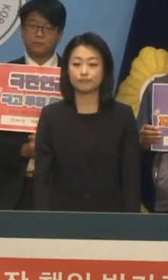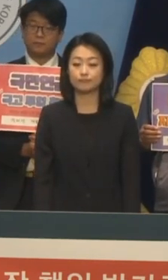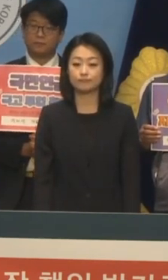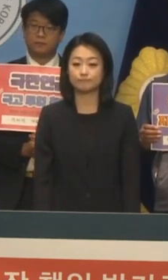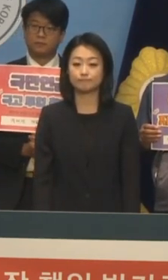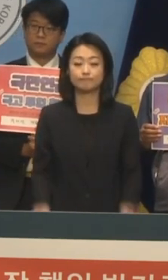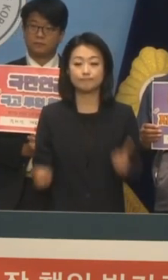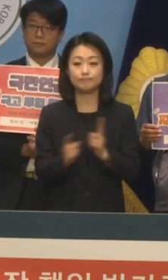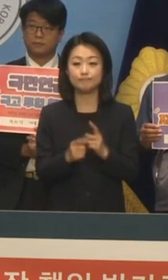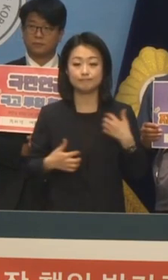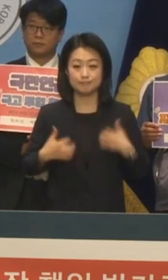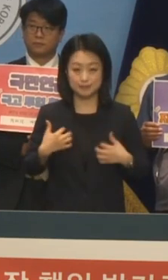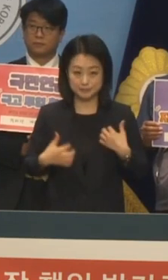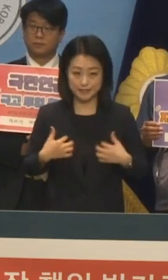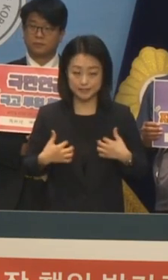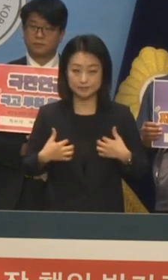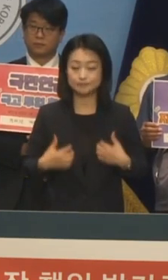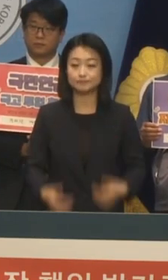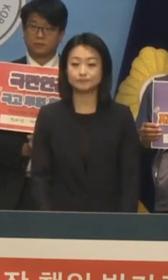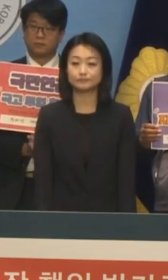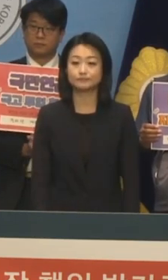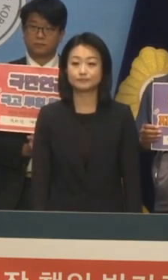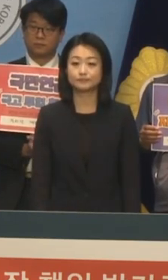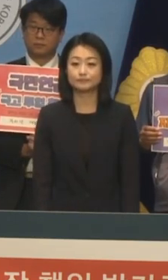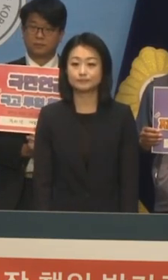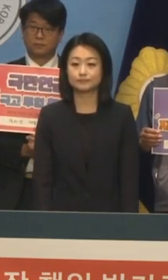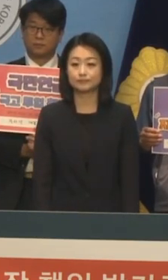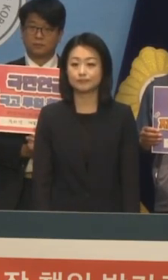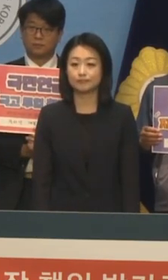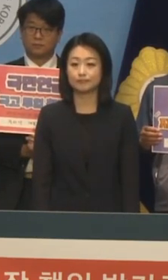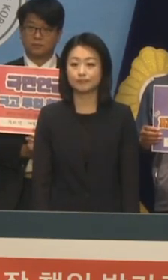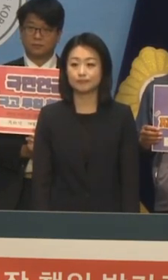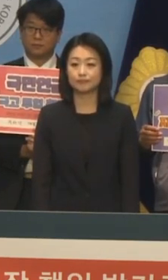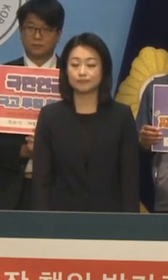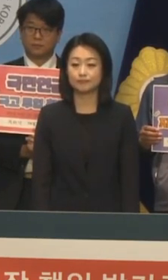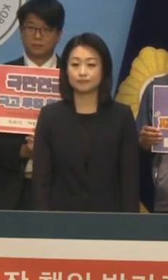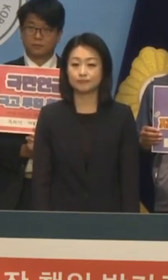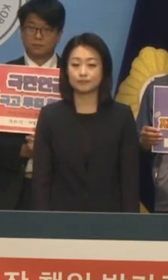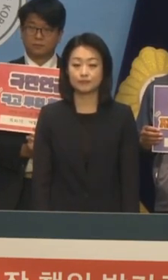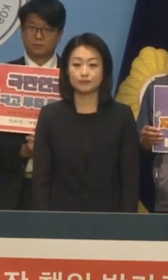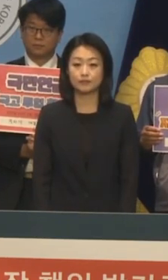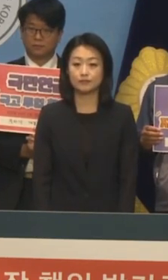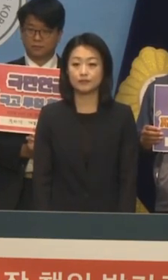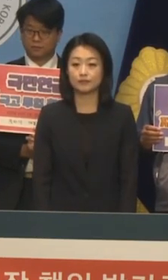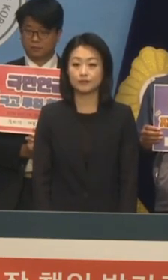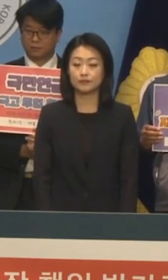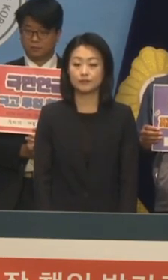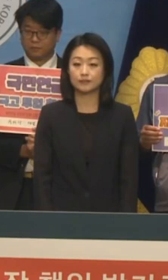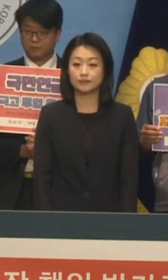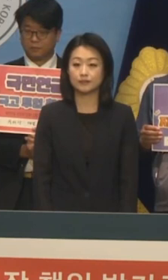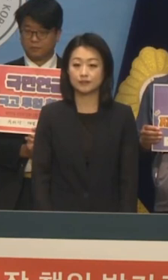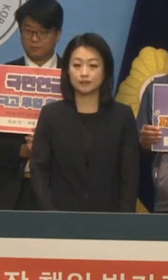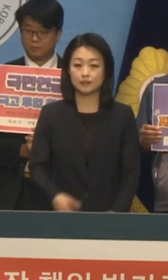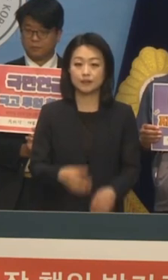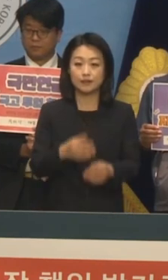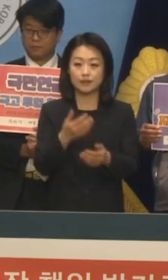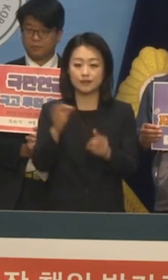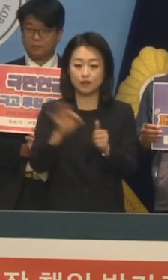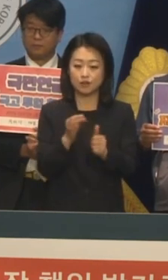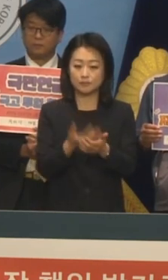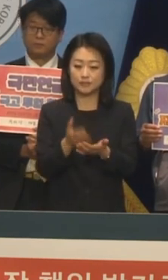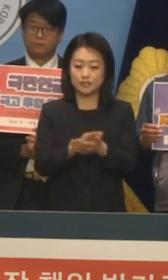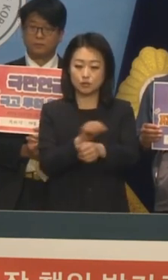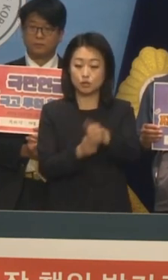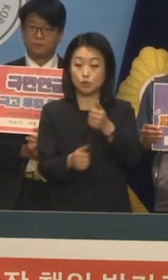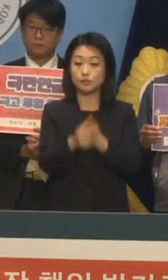예, 반갑습니다. 민주노총 수석 부위원장 이태환입니다. 5월 7일 조의원 연금특위 위원장은